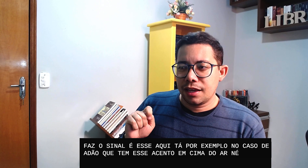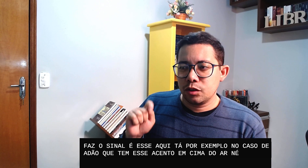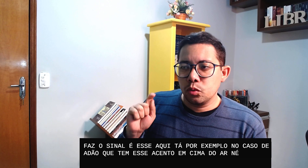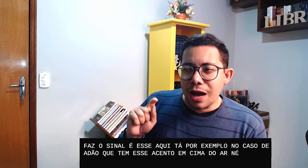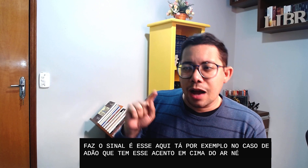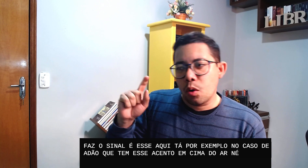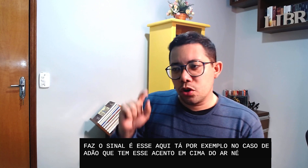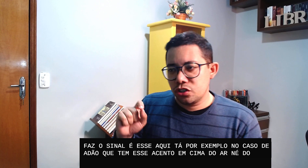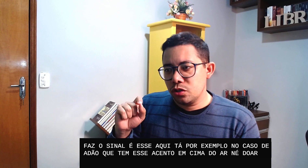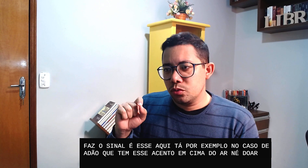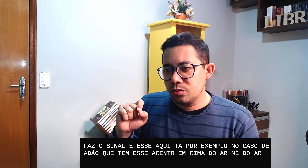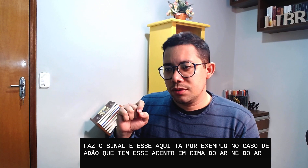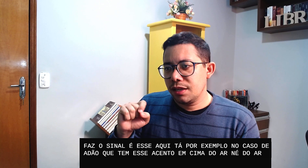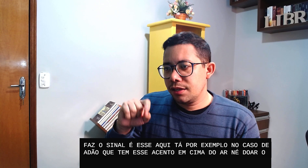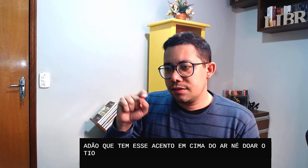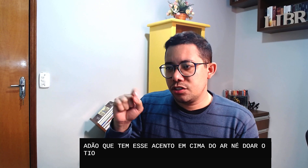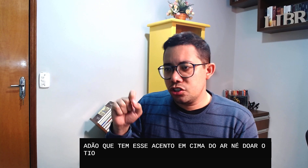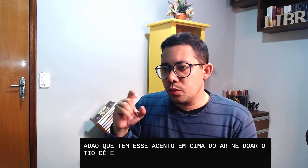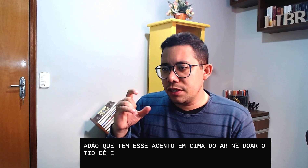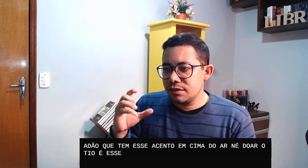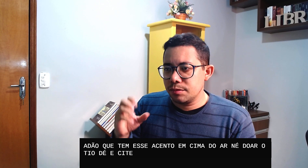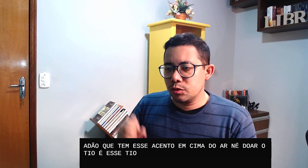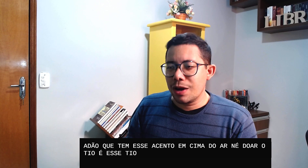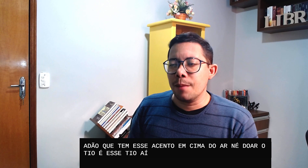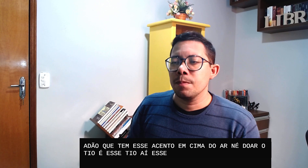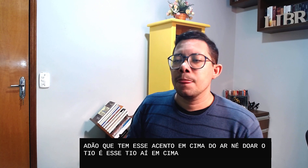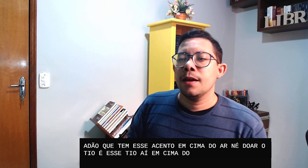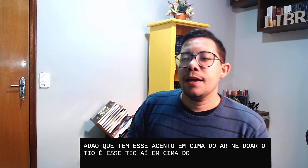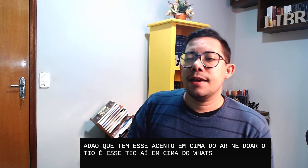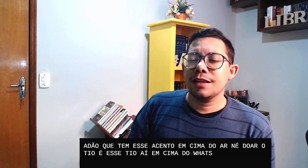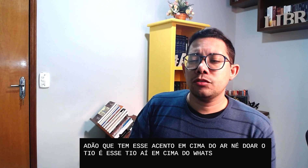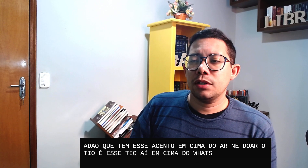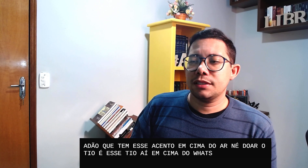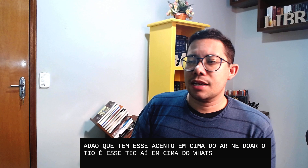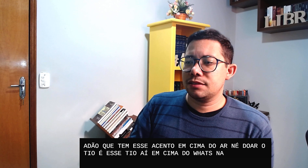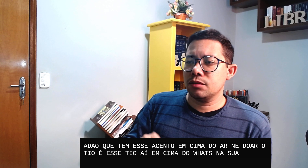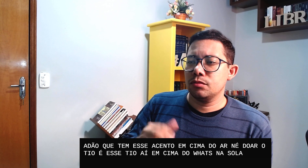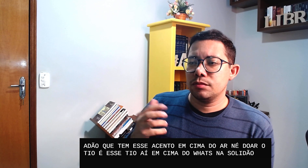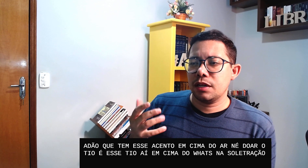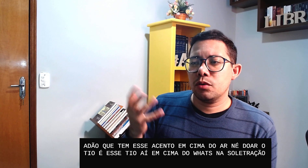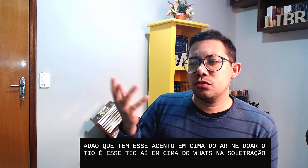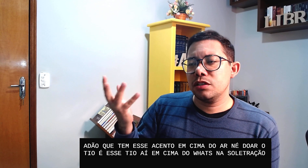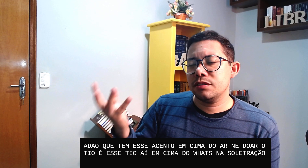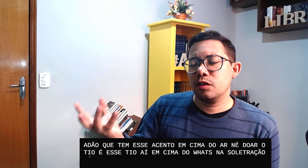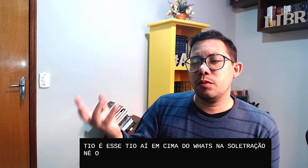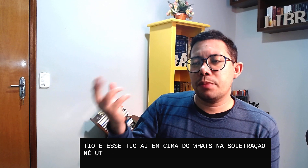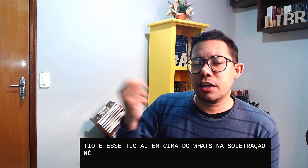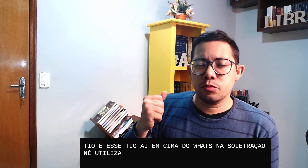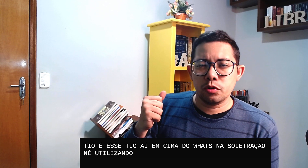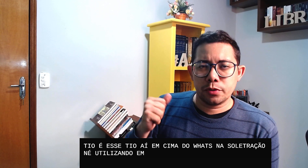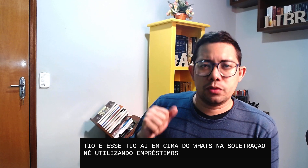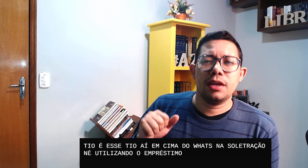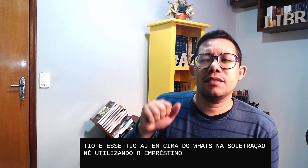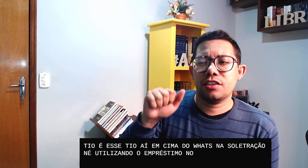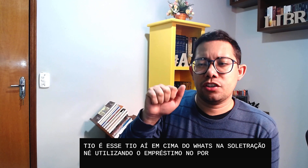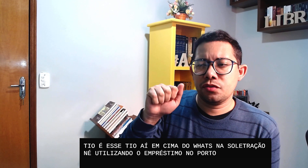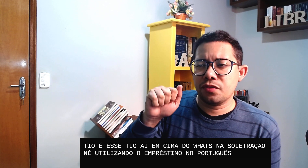Do A, ó, tio, né? Esse tio aí em cima do A, na soletração, né? Utilizando o empréstimo do português, a gente